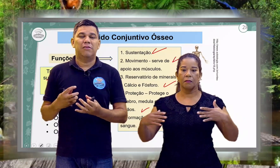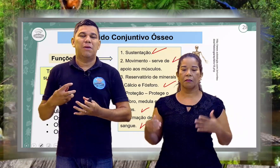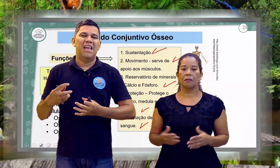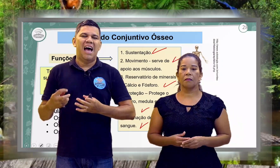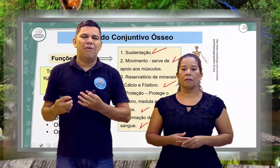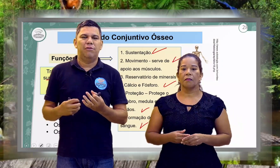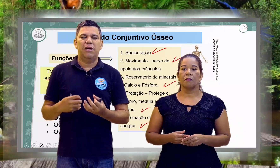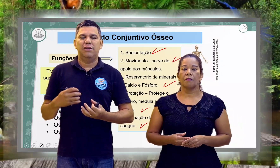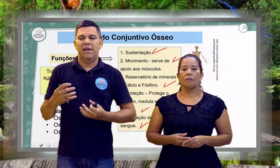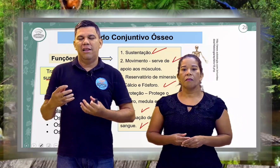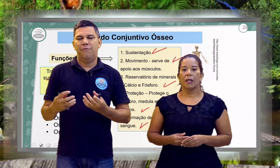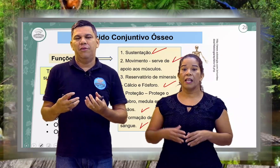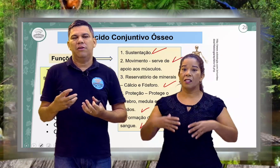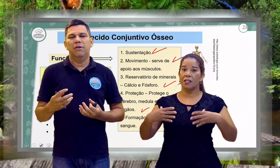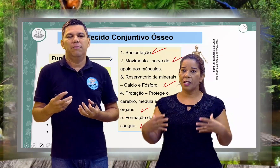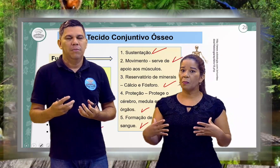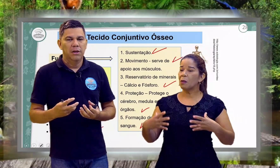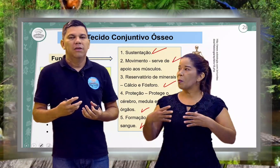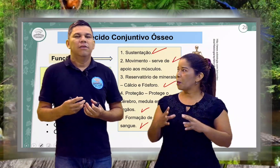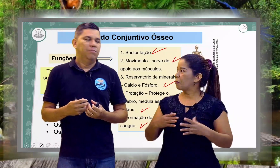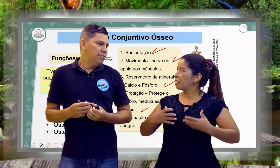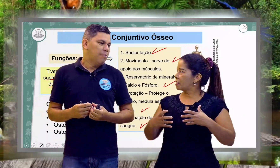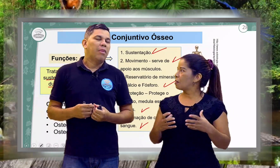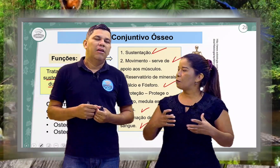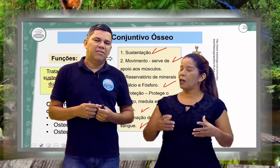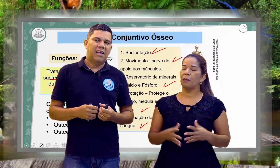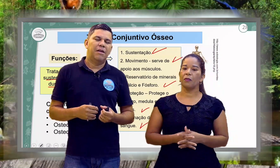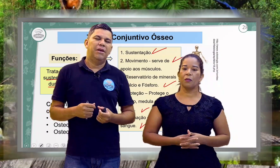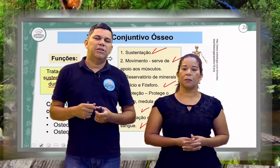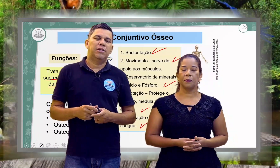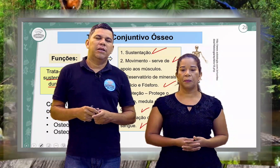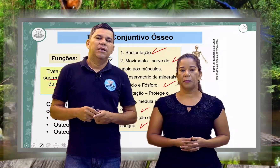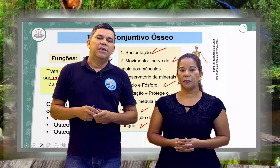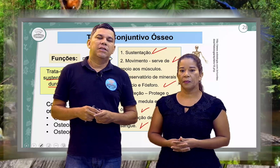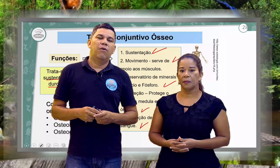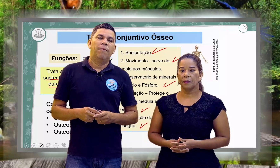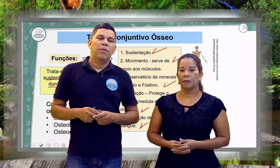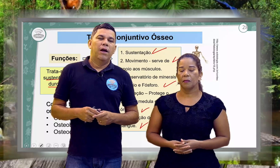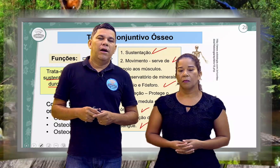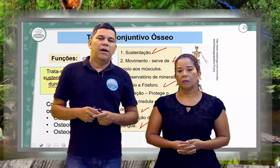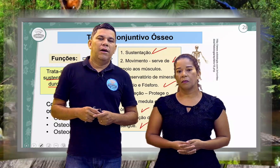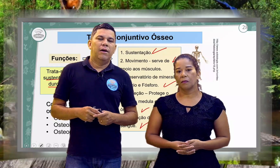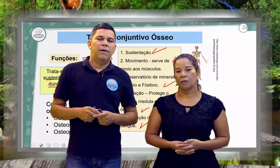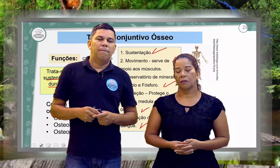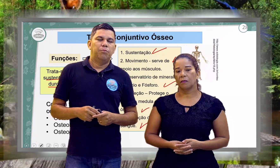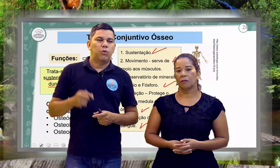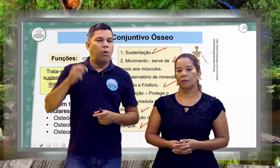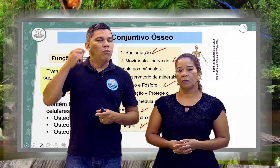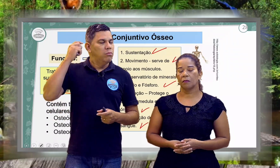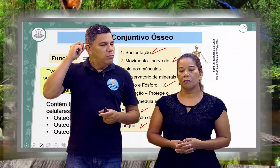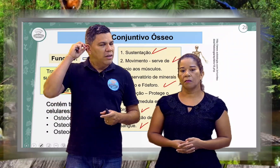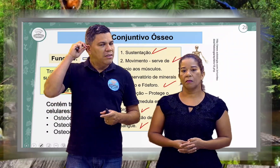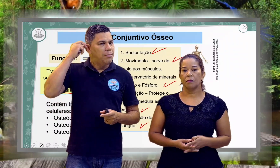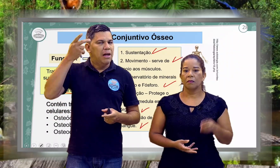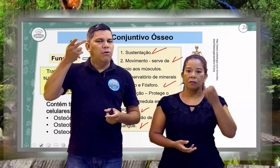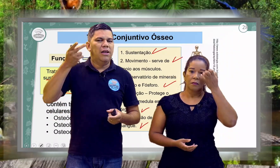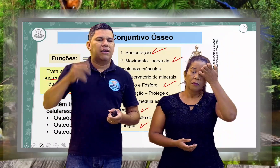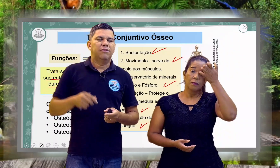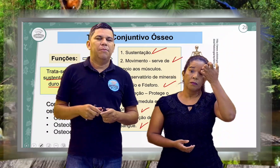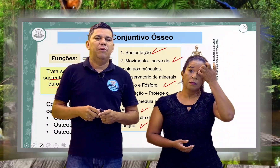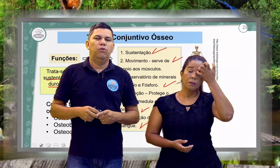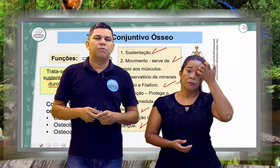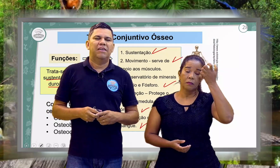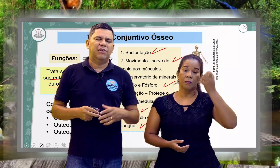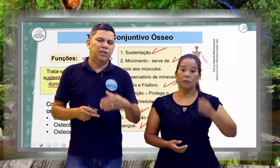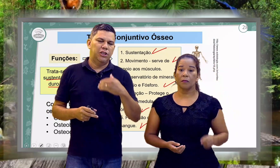tecido mais maleável, né? Ele é resistente, mas ao mesmo tempo flexível. Exatamente, né? Então, como o exemplo lá, a orelha,